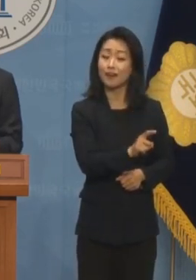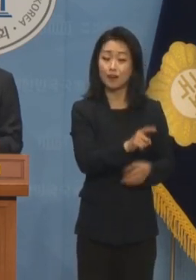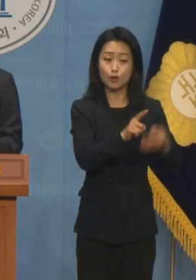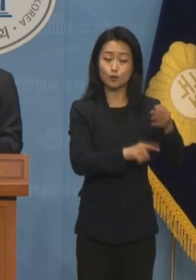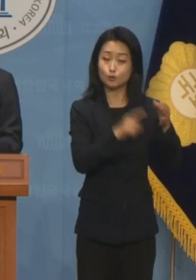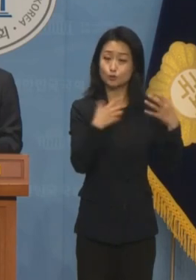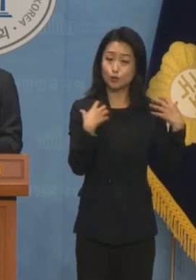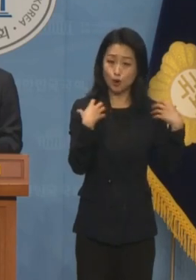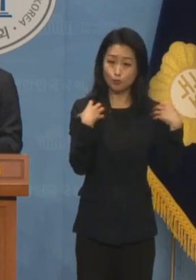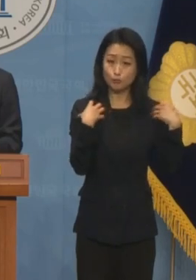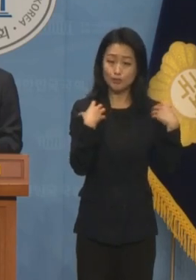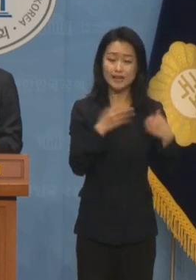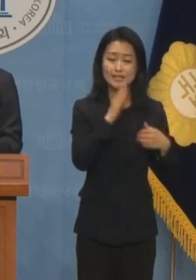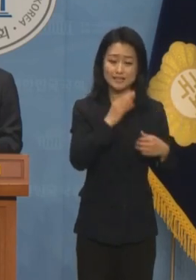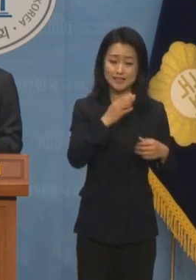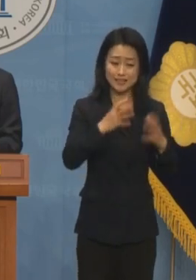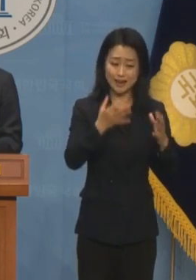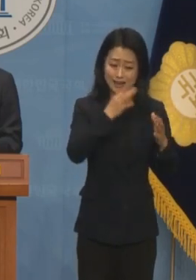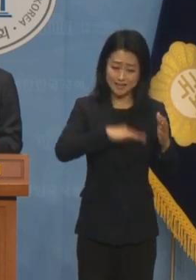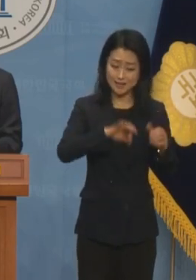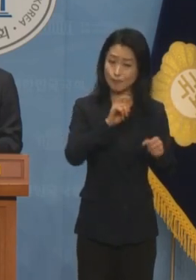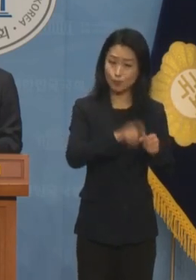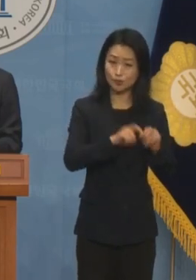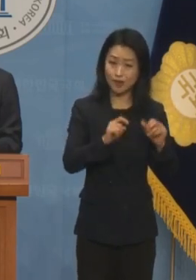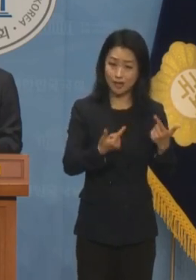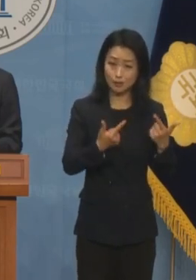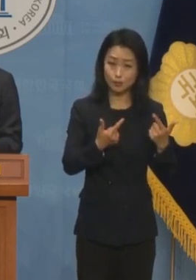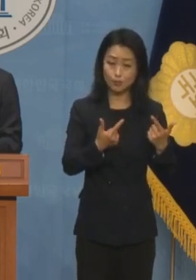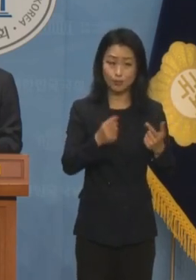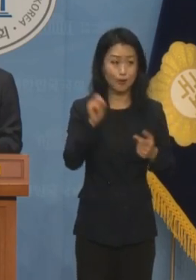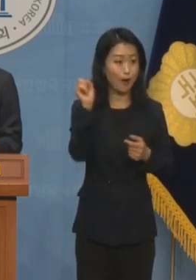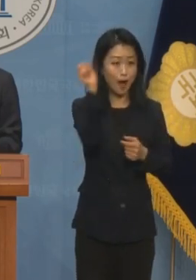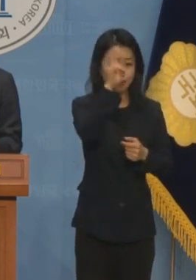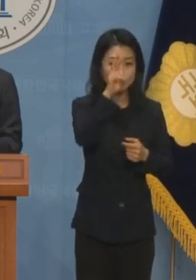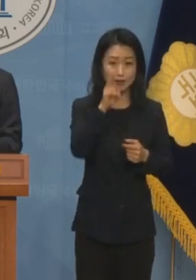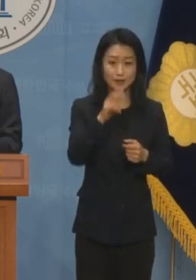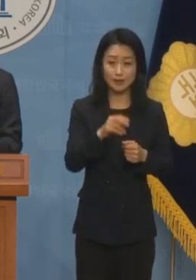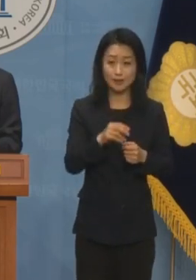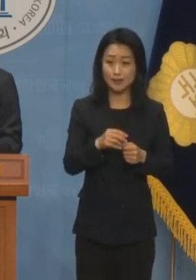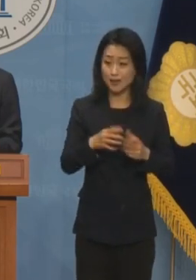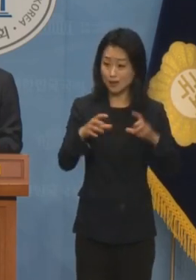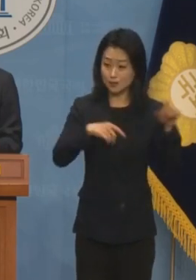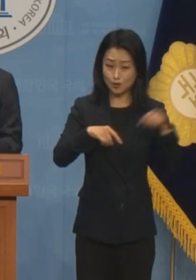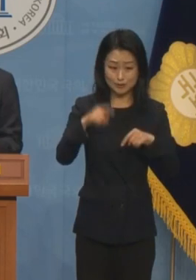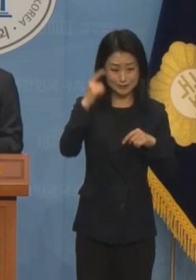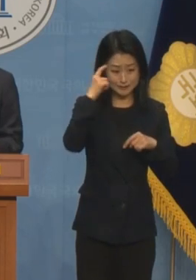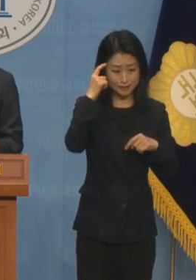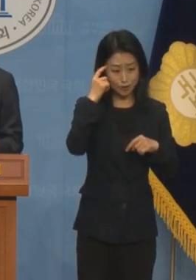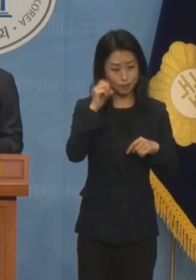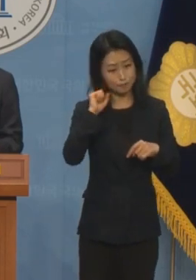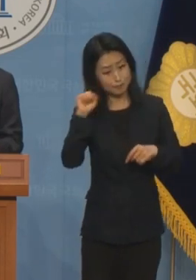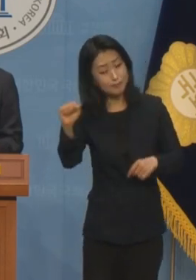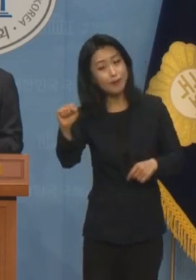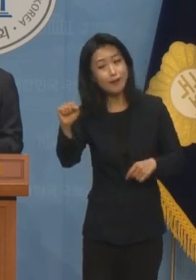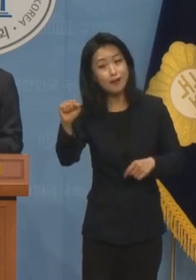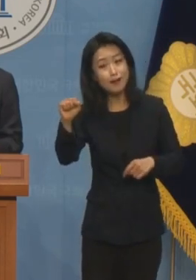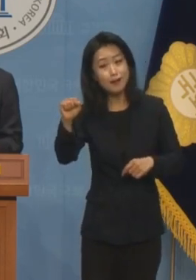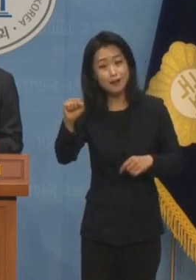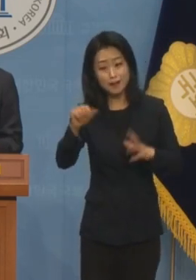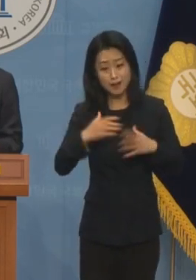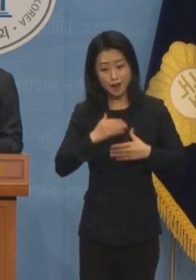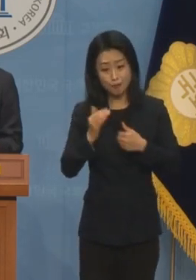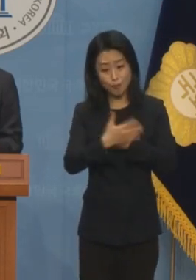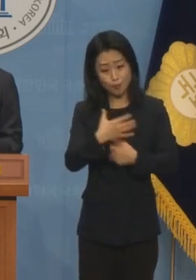윤석열 정부가 실리 외교보다는 이념 외교를 고집하더니 우리 경제 영토를 빼앗기고 안보 리스크만